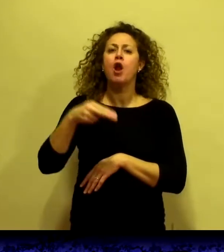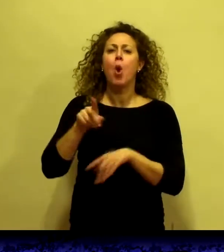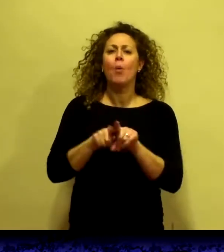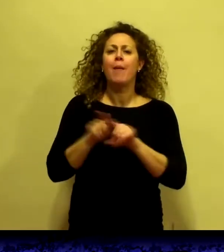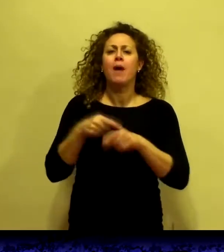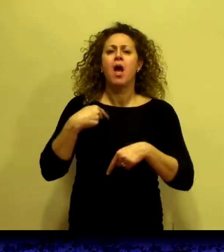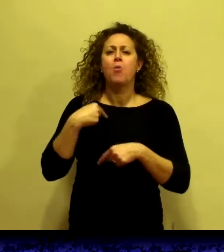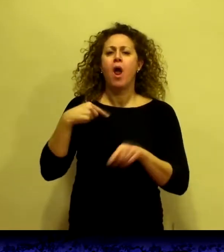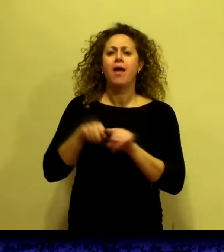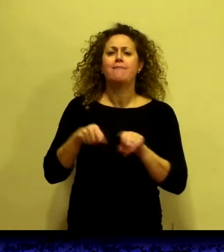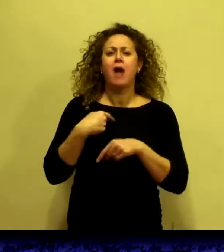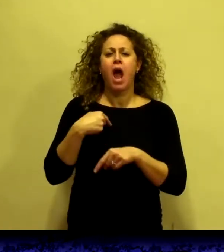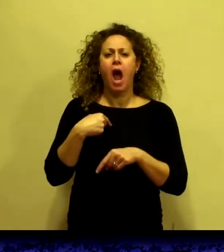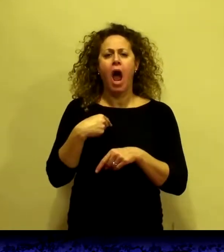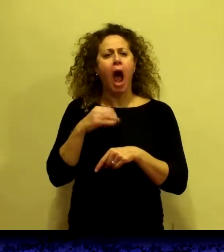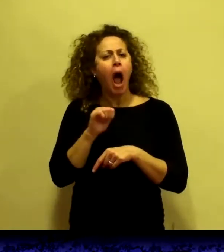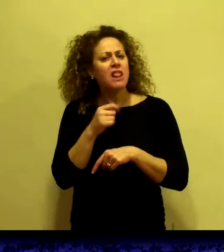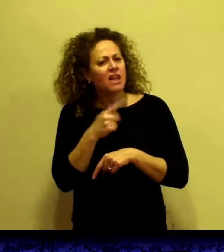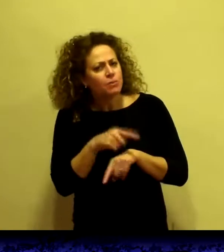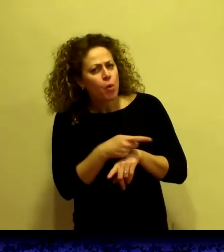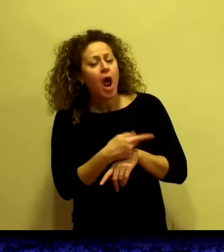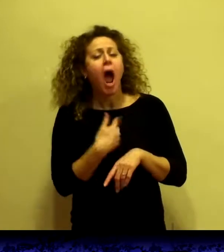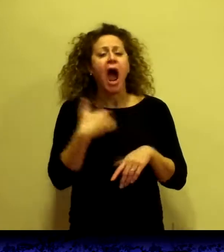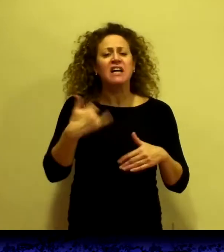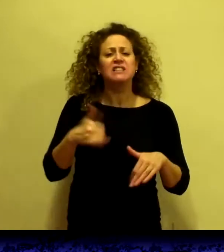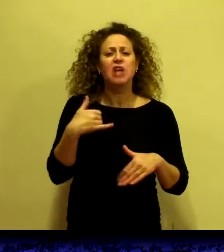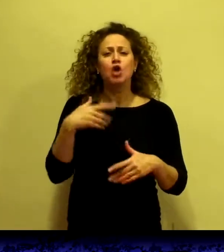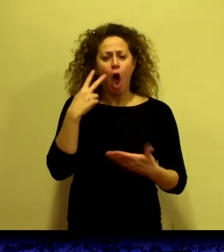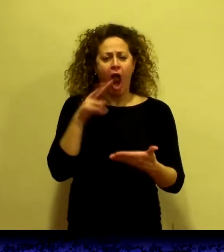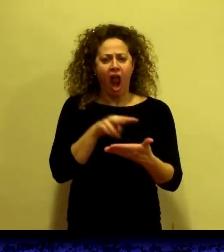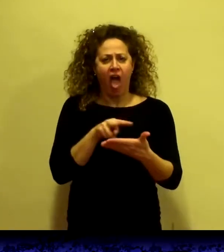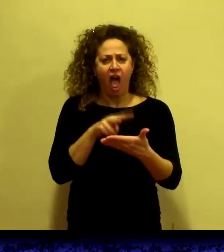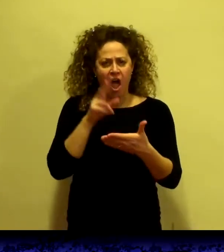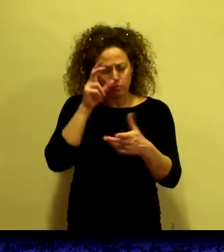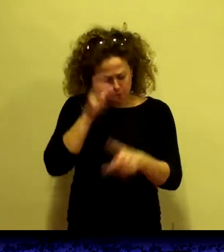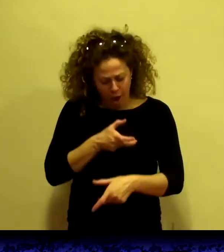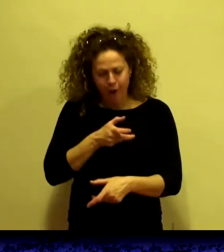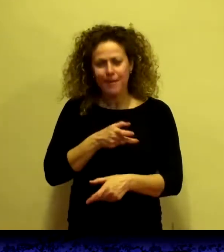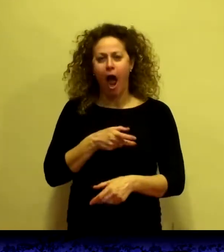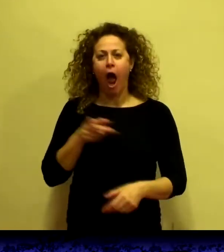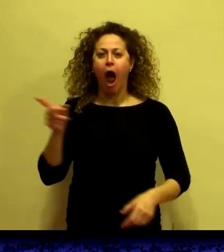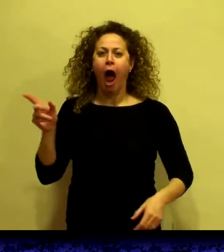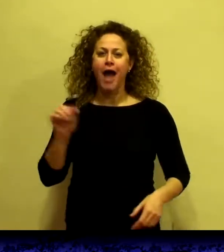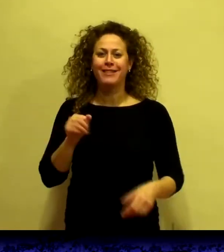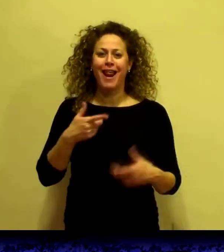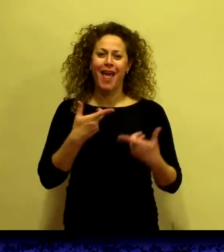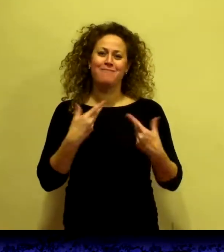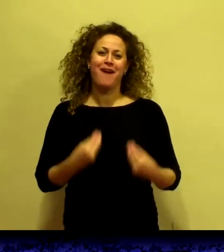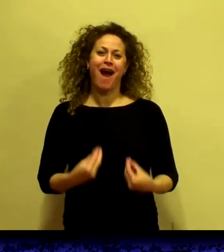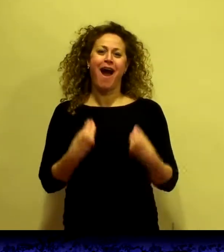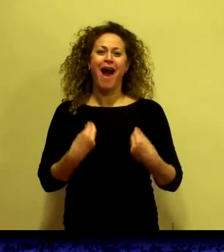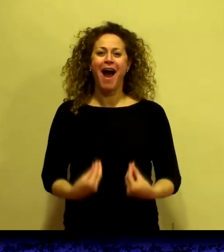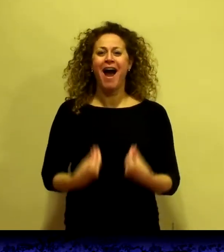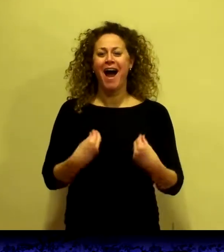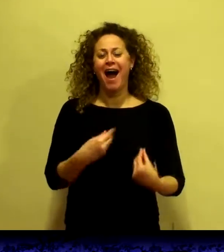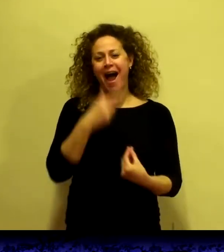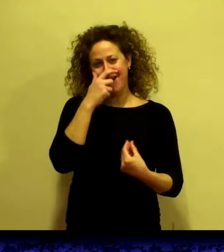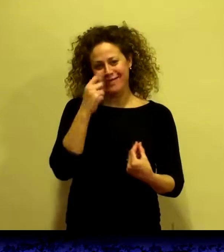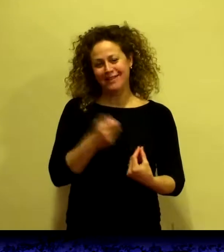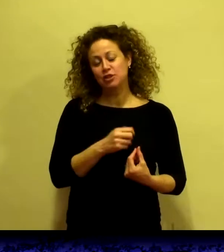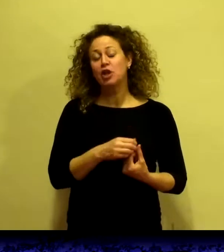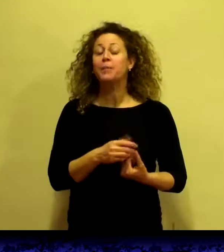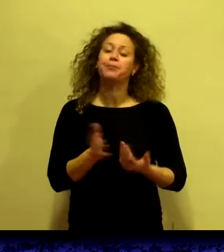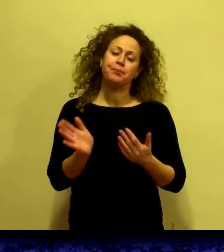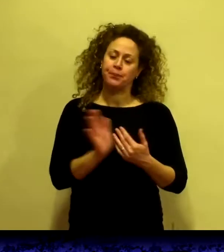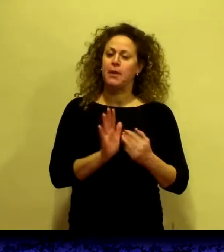lei tutte. Oh, sono disabile, quando sono disabile sono disabile. Io sono disabile proprio, serio. DSA è